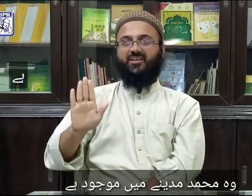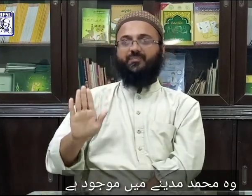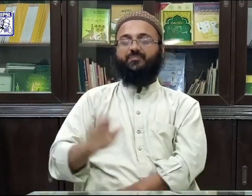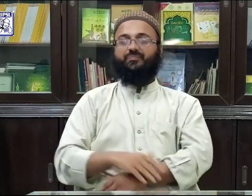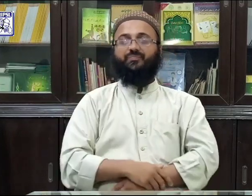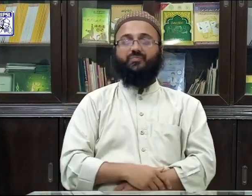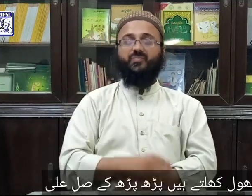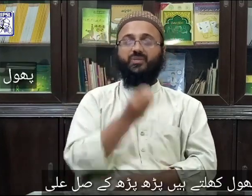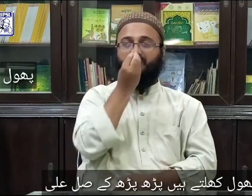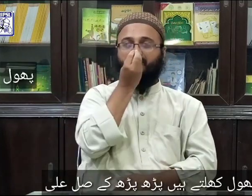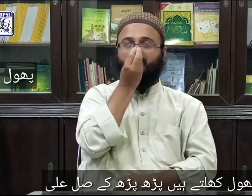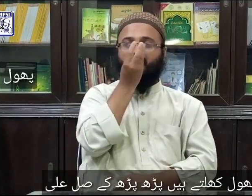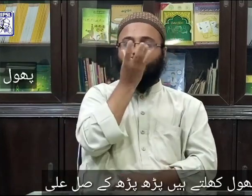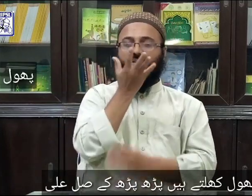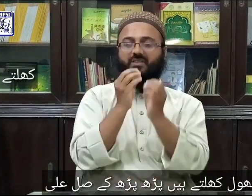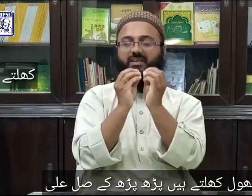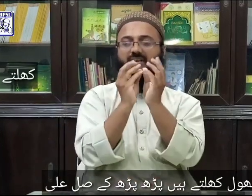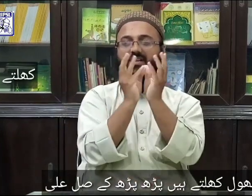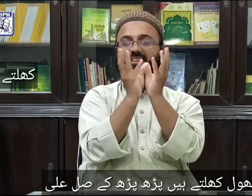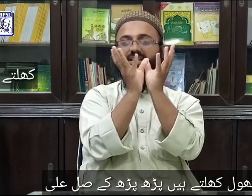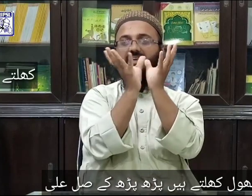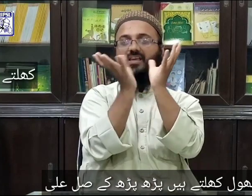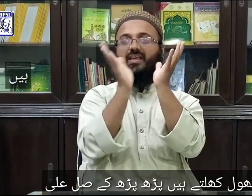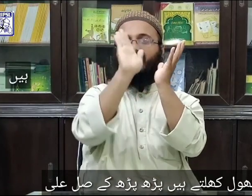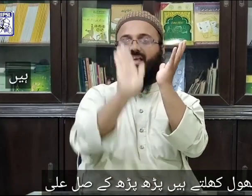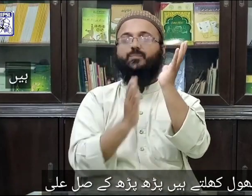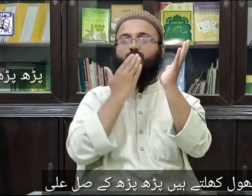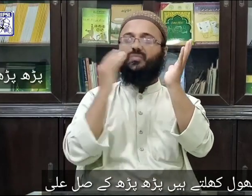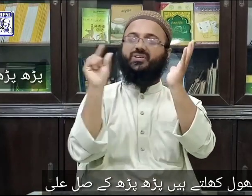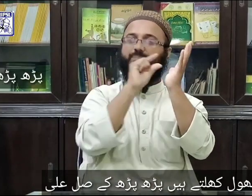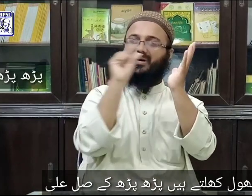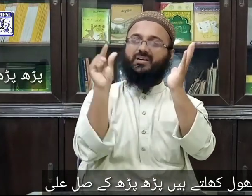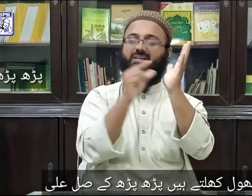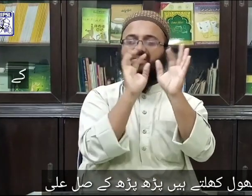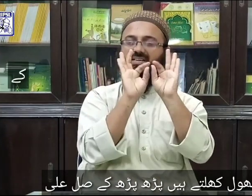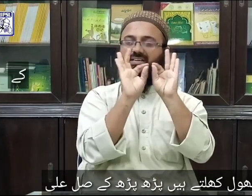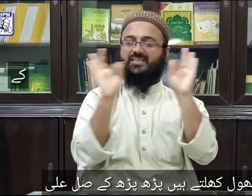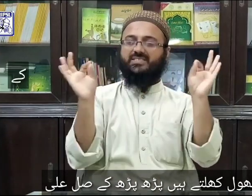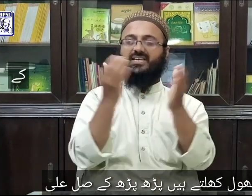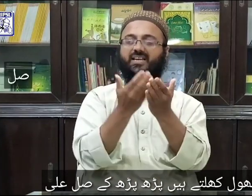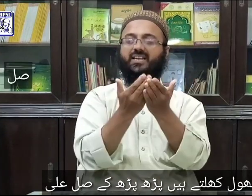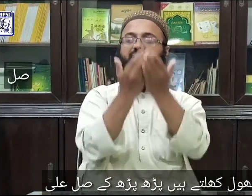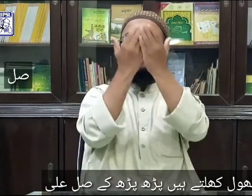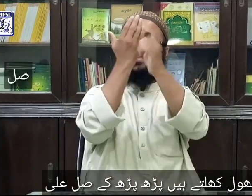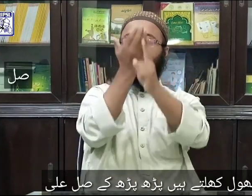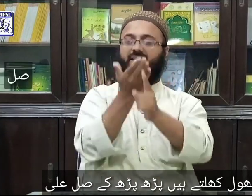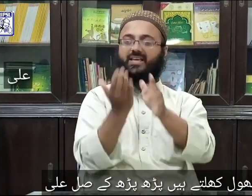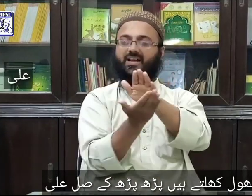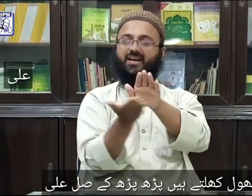پھولیں کھلتے ہیں پڑھ پڑھ کے سلے